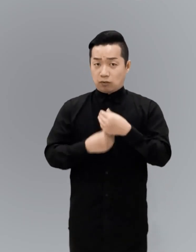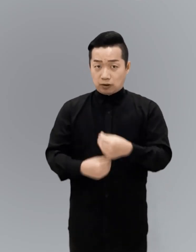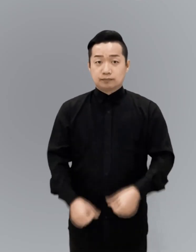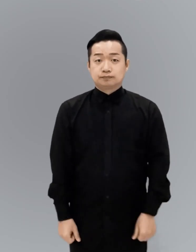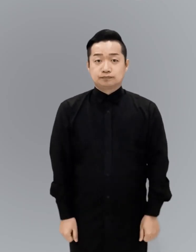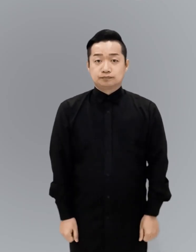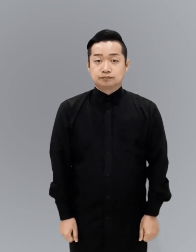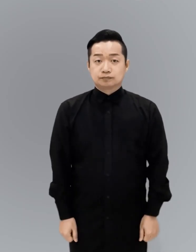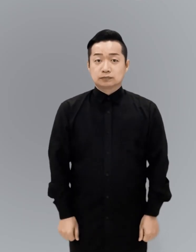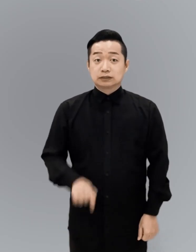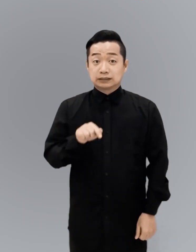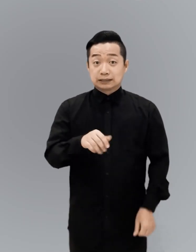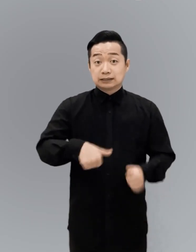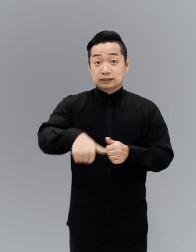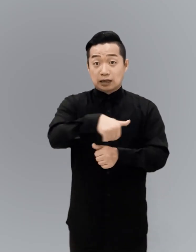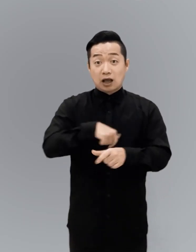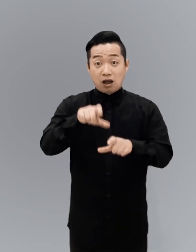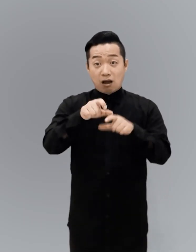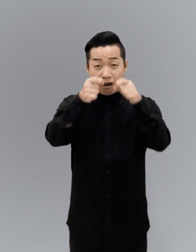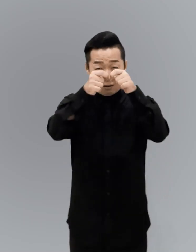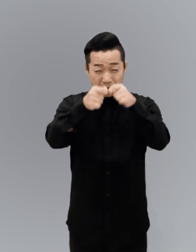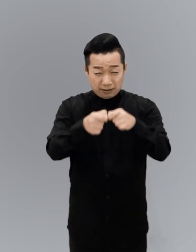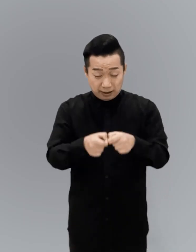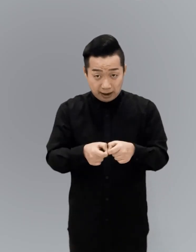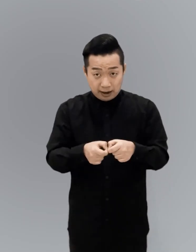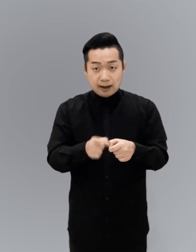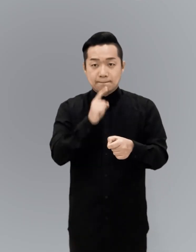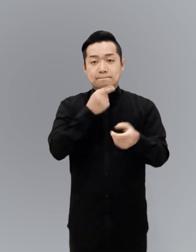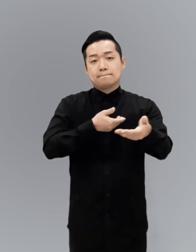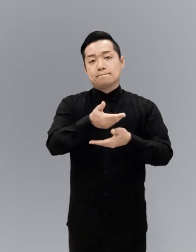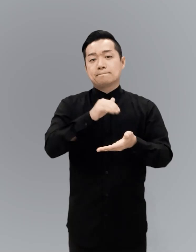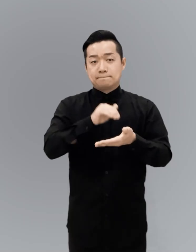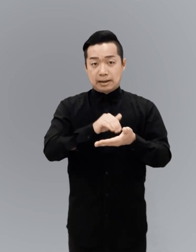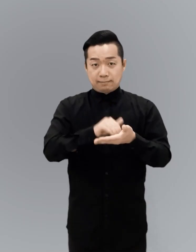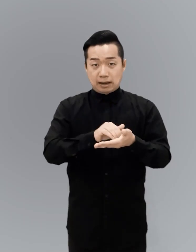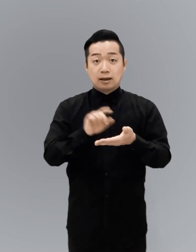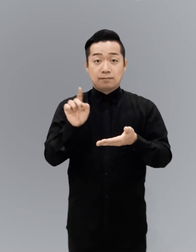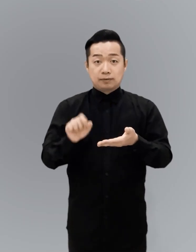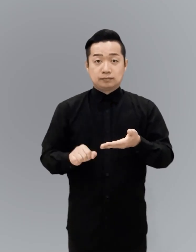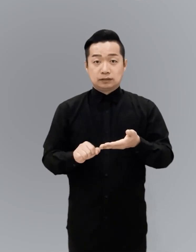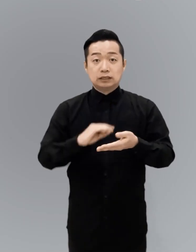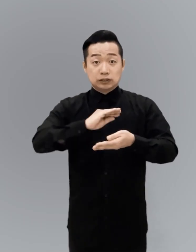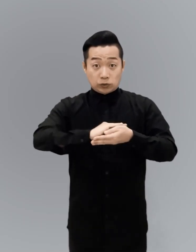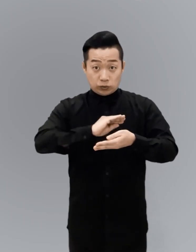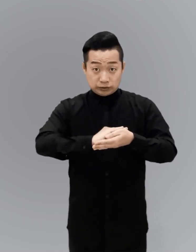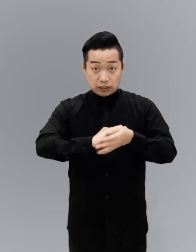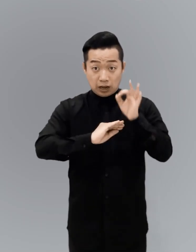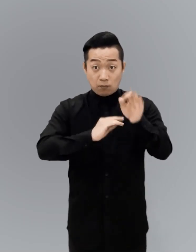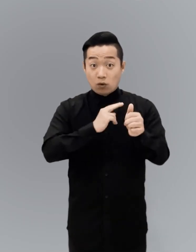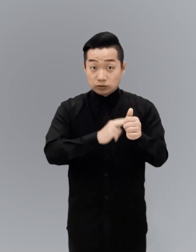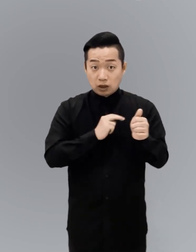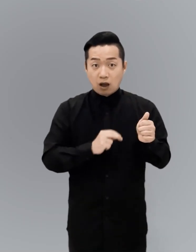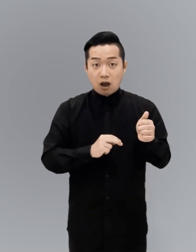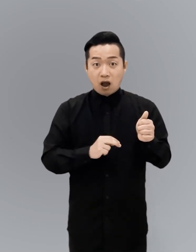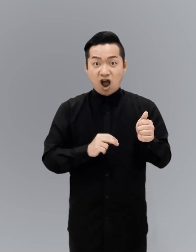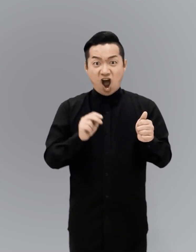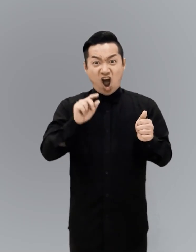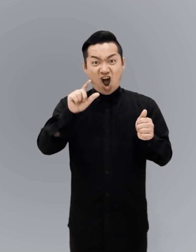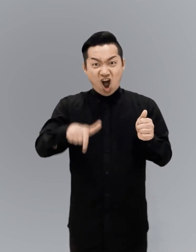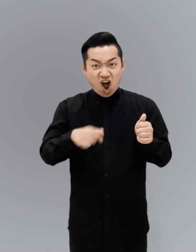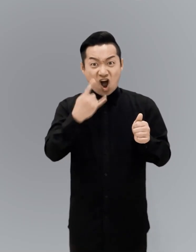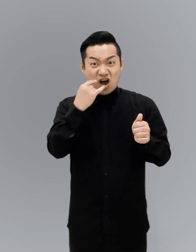마음이 편안해졌는데, 조금 더 상황을 디테일하게 이야기를 나눠보니까 그 도시락을 본